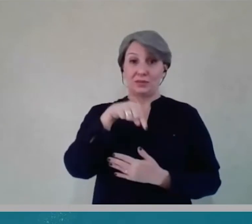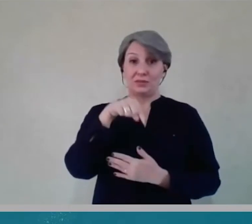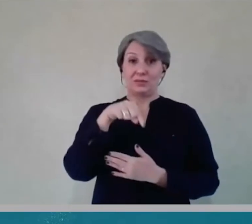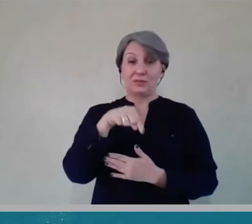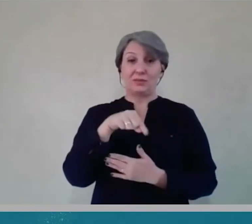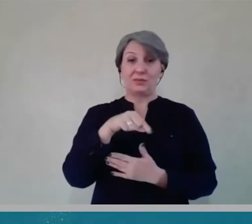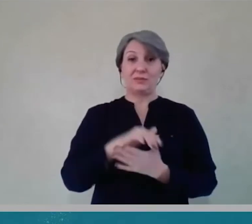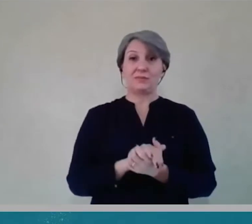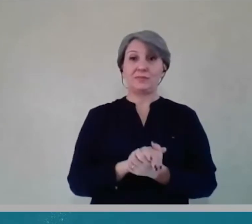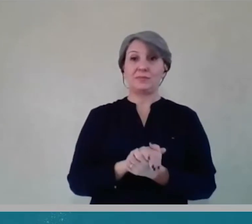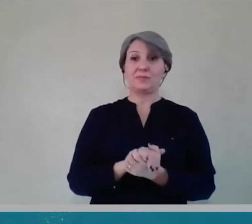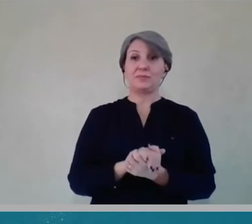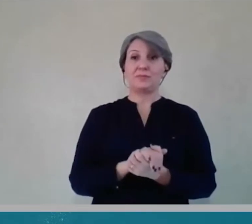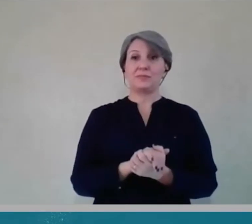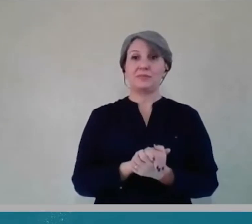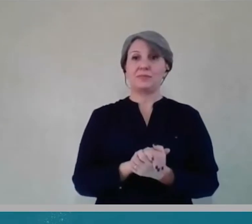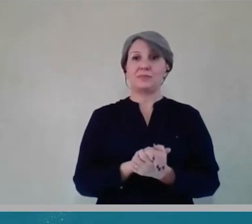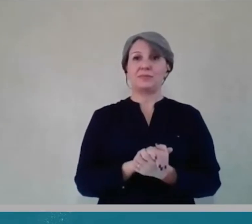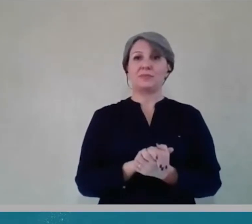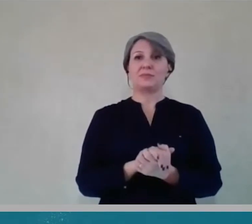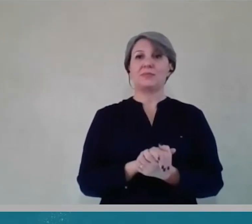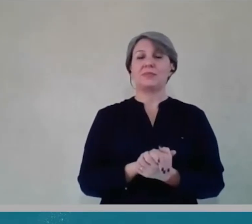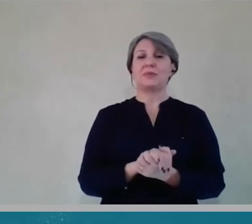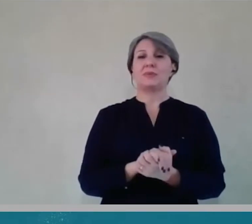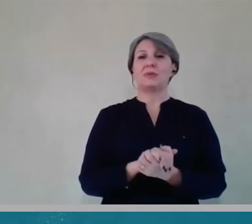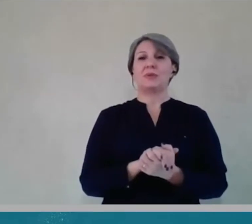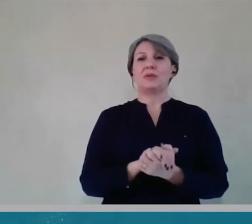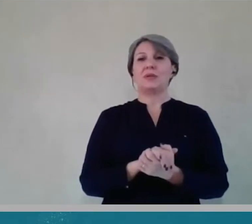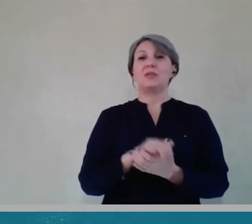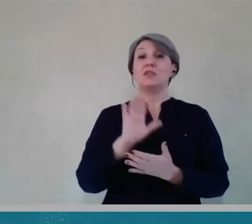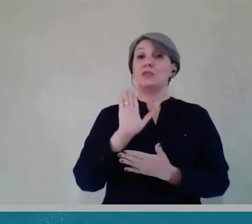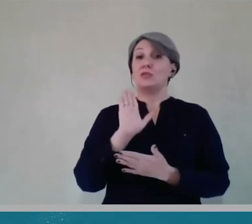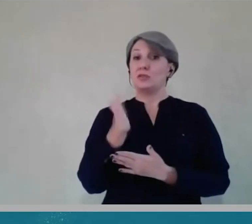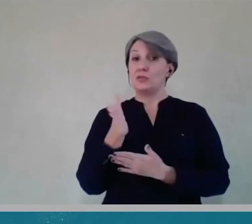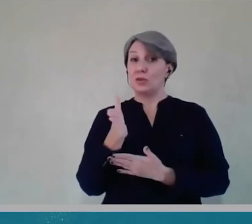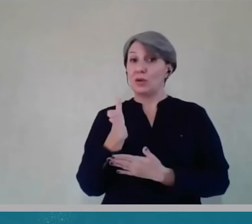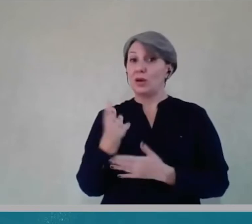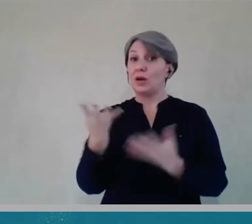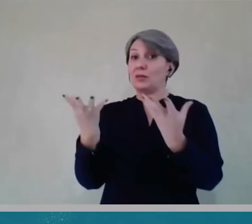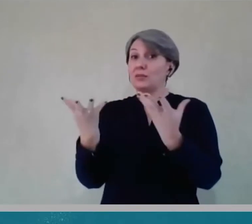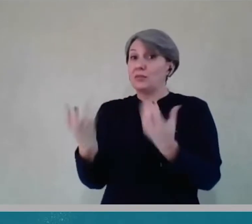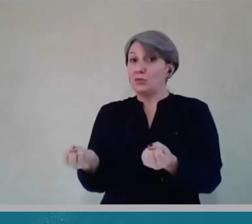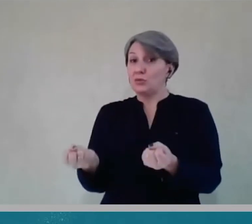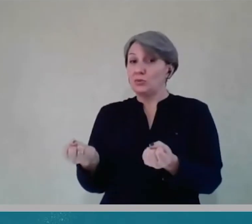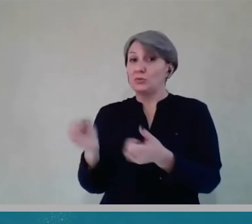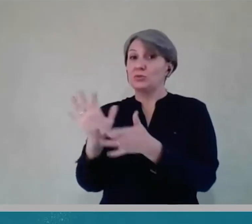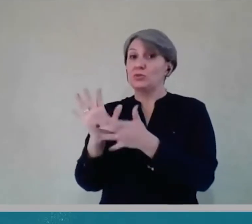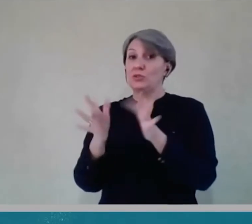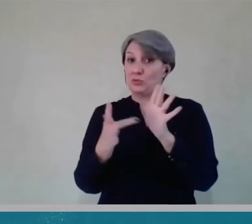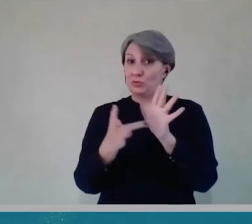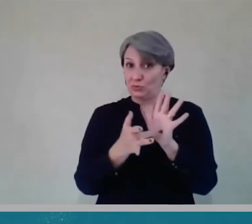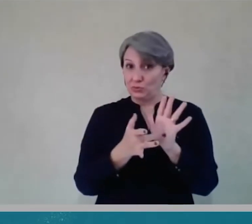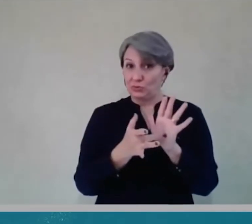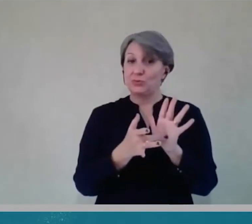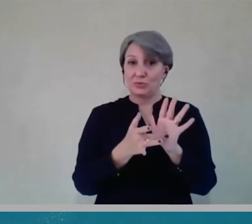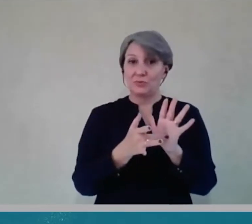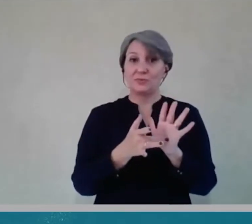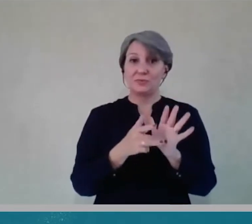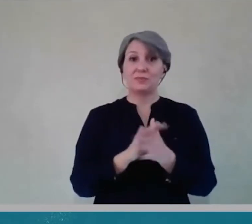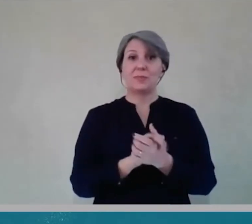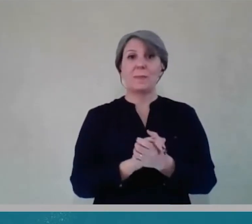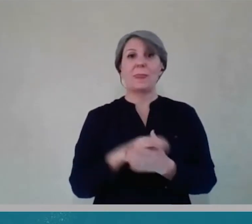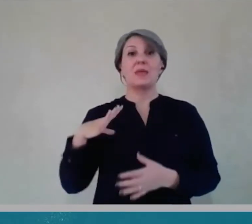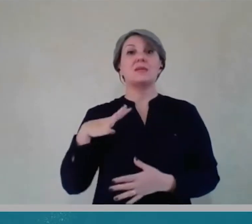de pessoas que já receberam a vida eterna do Senhor. Pessoas que já foram salvas pelo Senhor. Isto